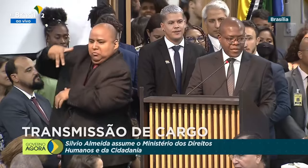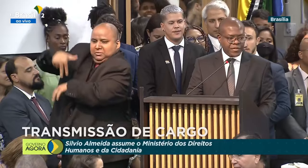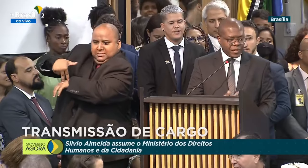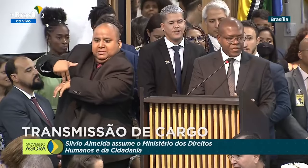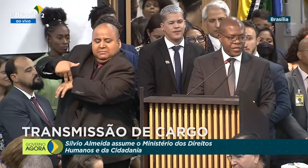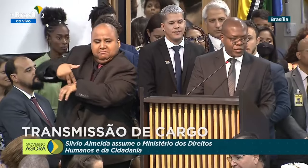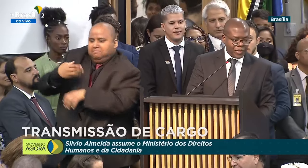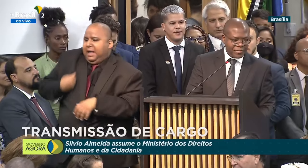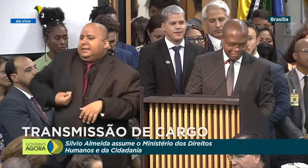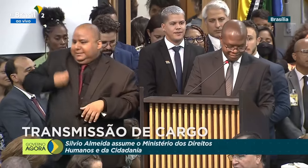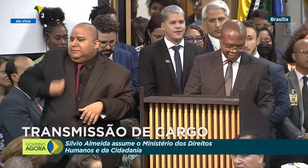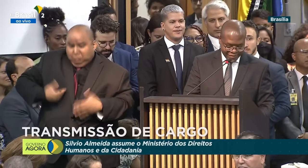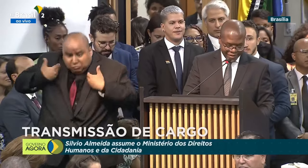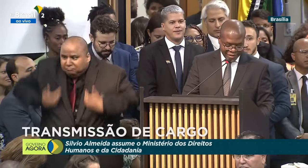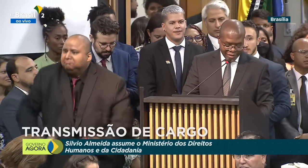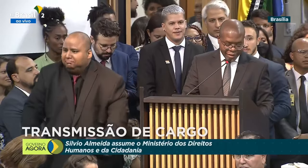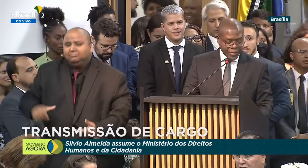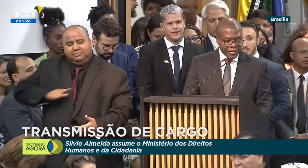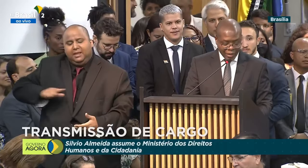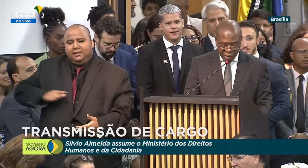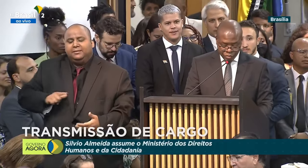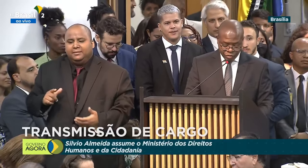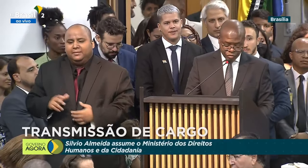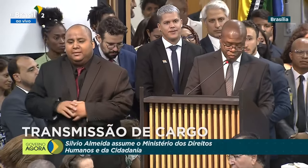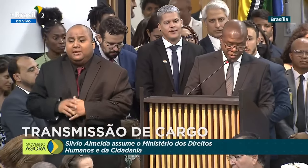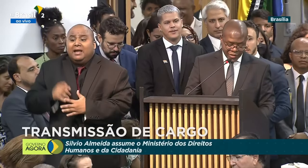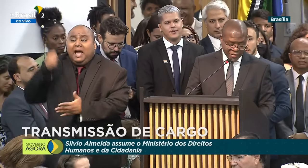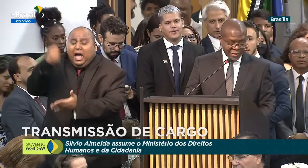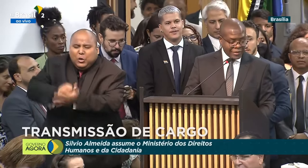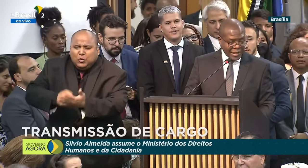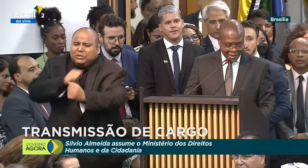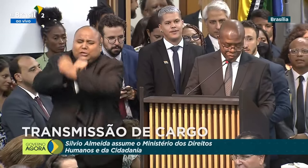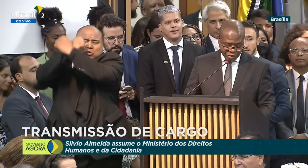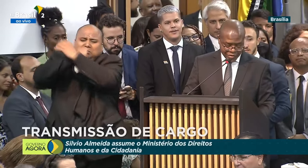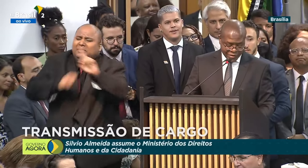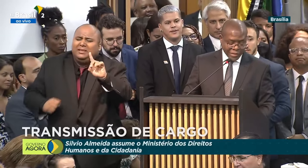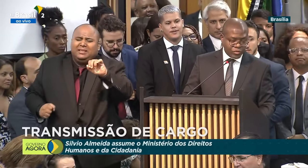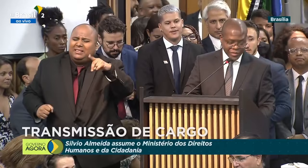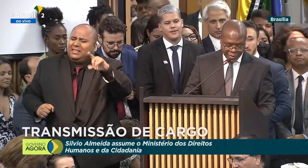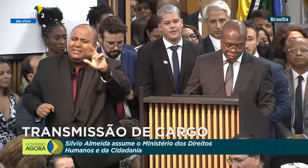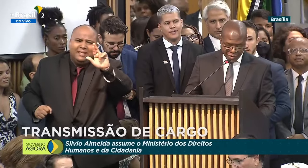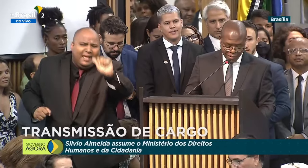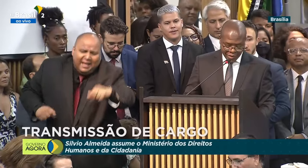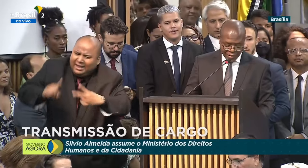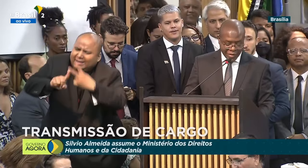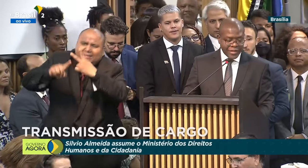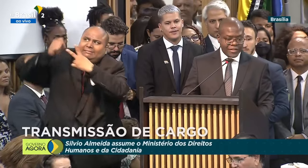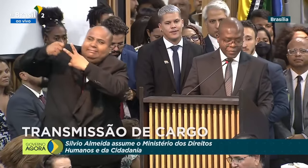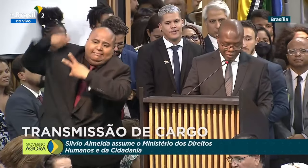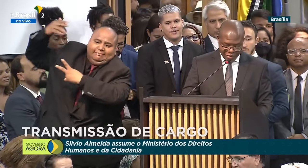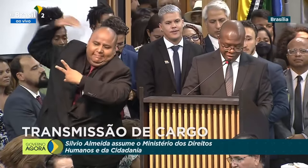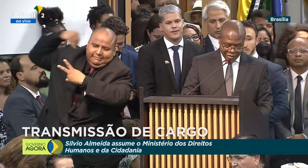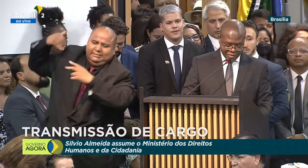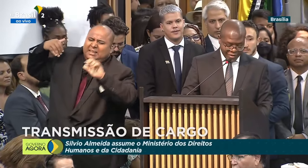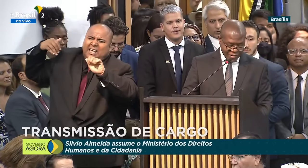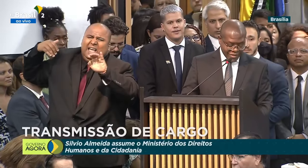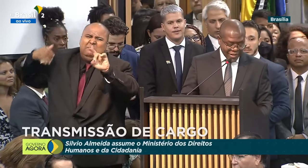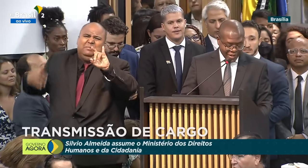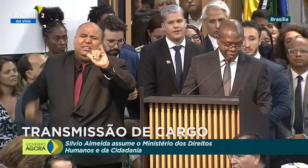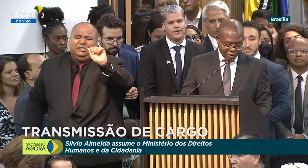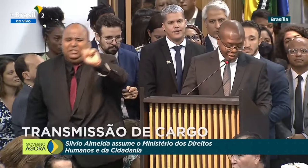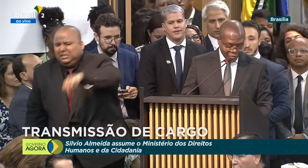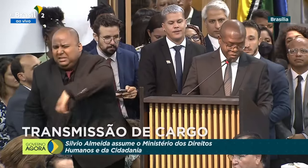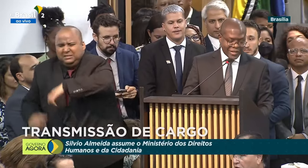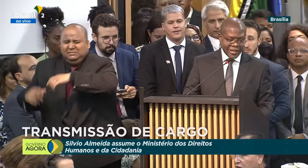parte e testemunha também trago a luta de zumbi de Dandara do já citado dos amaim de Abdias